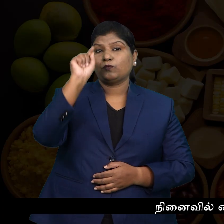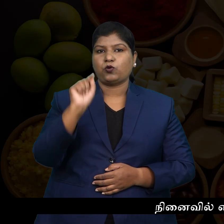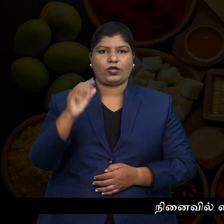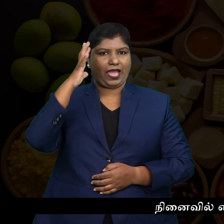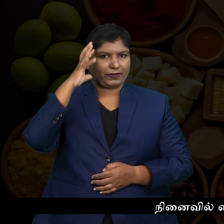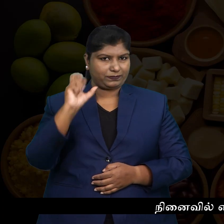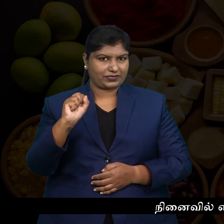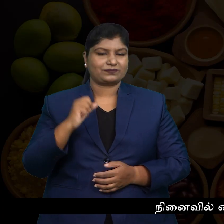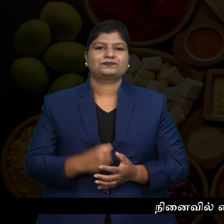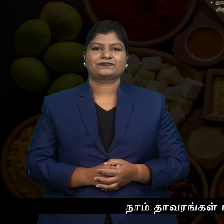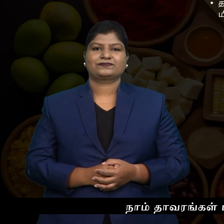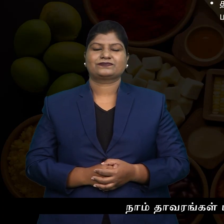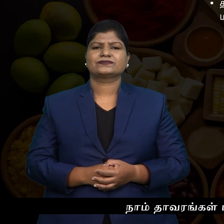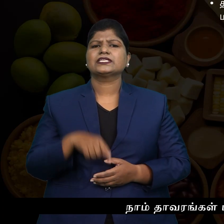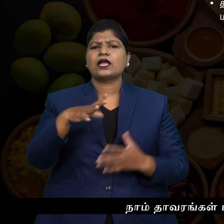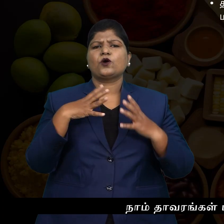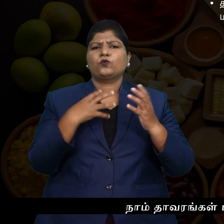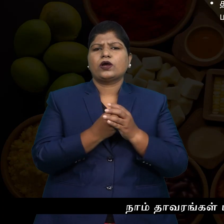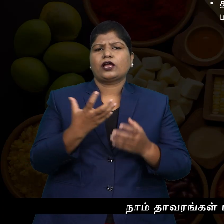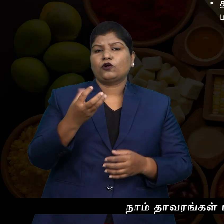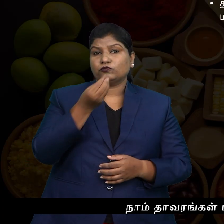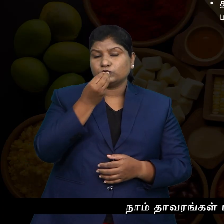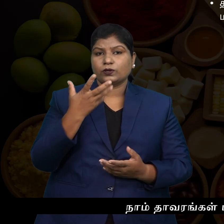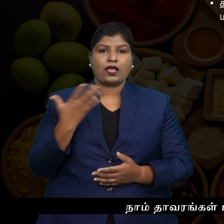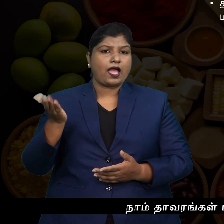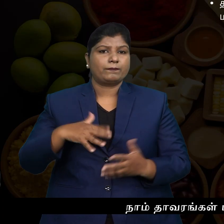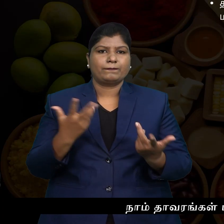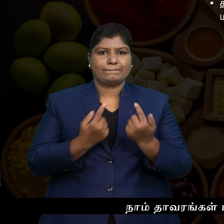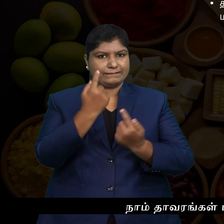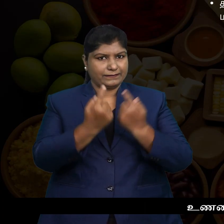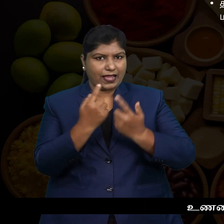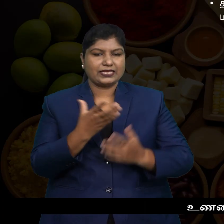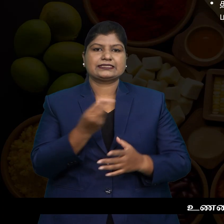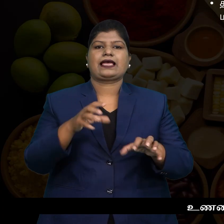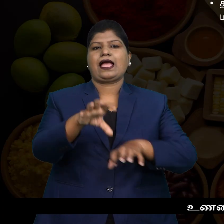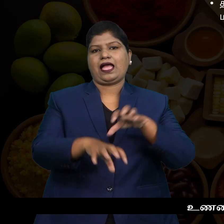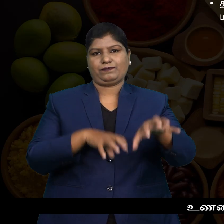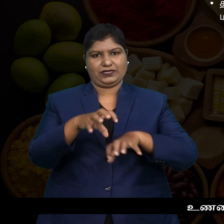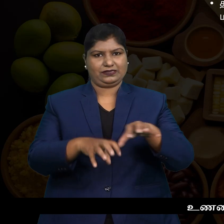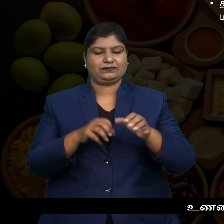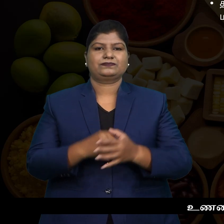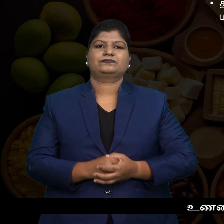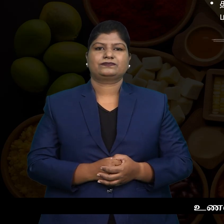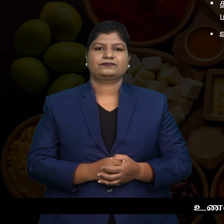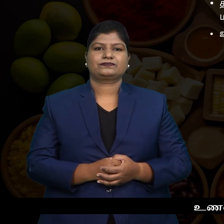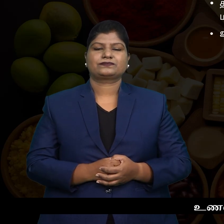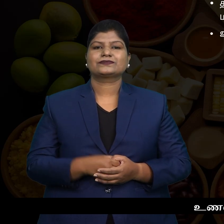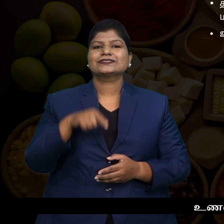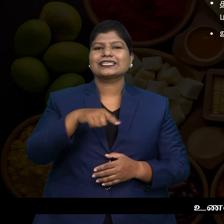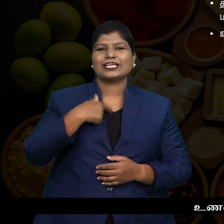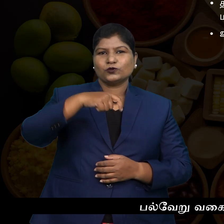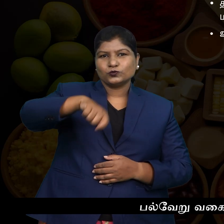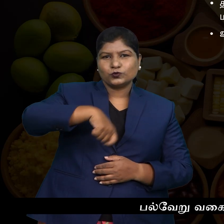நினைவில் வைத்துக் கொள்ளுங்கள், நாம் தாவரங்கள் மற்றும் விலங்குகளிடமிருந்து உணவை பெறுகிறோம்.